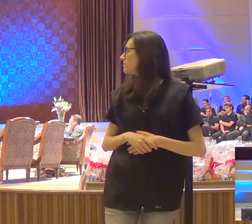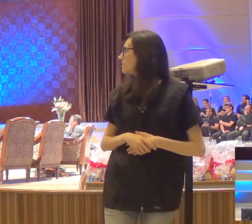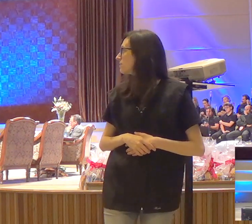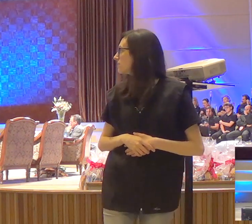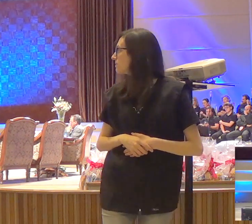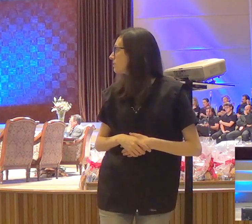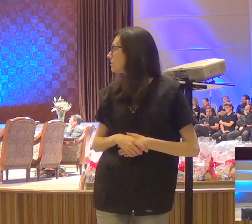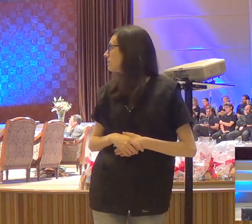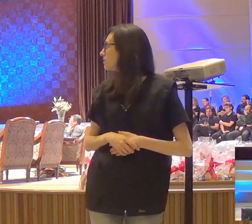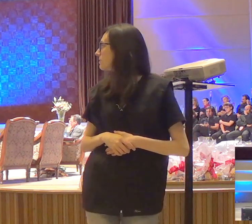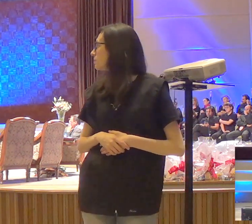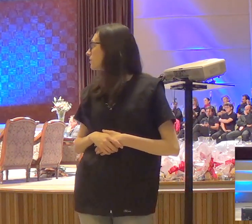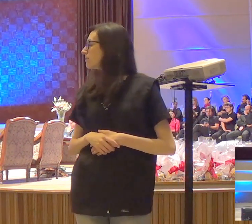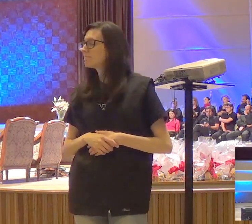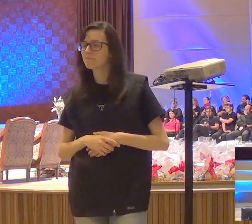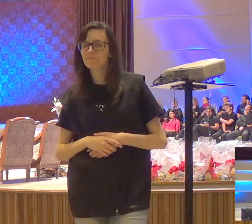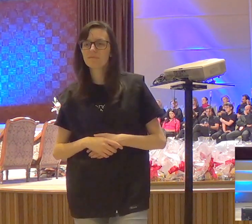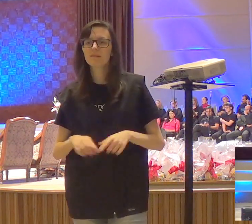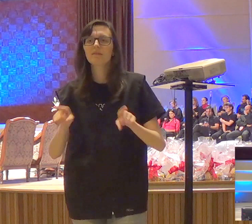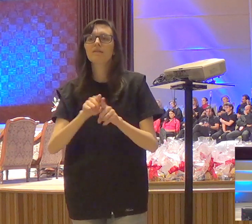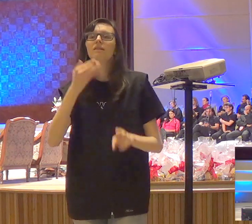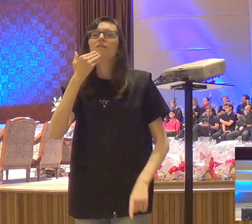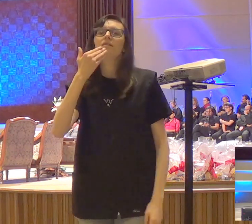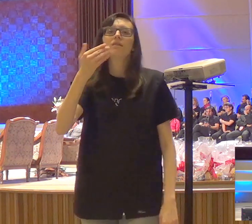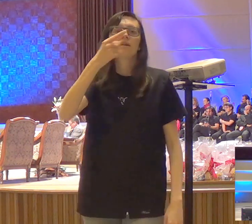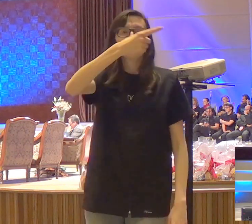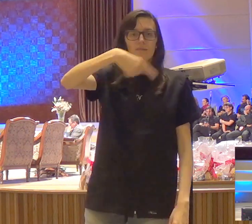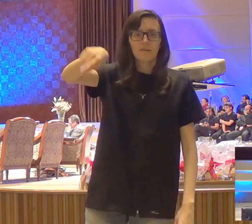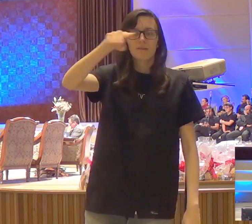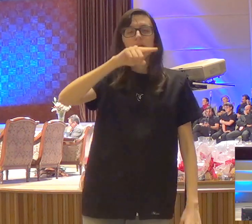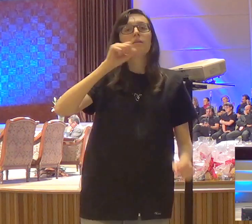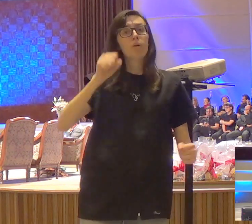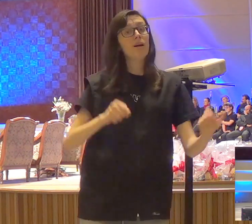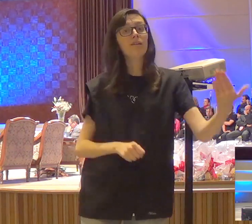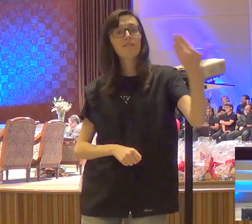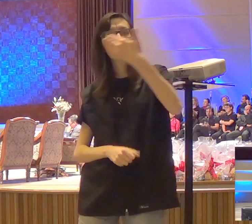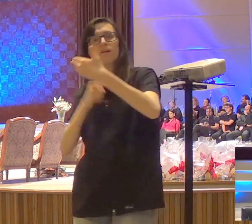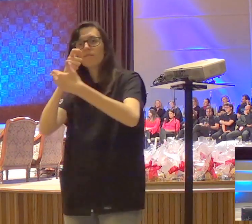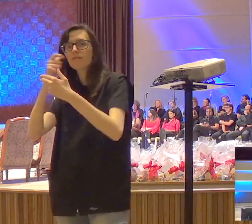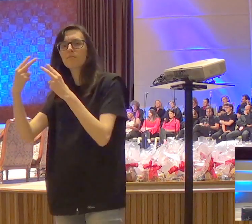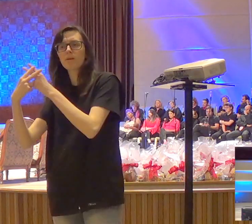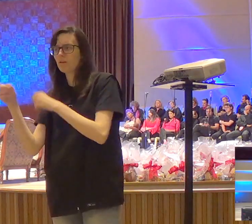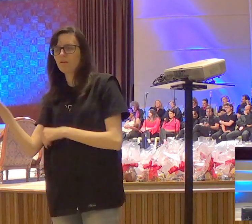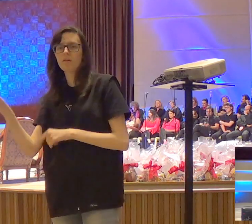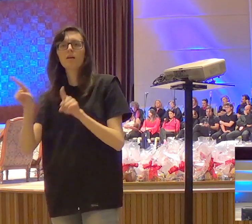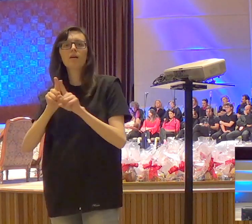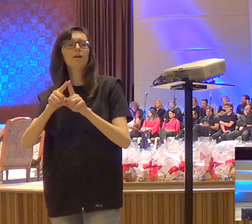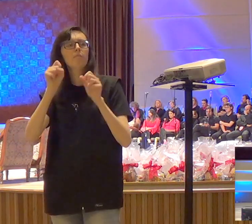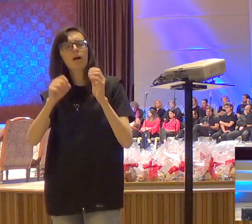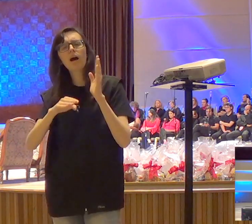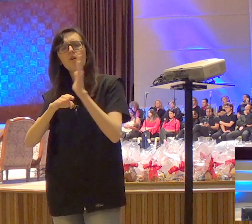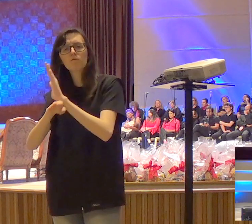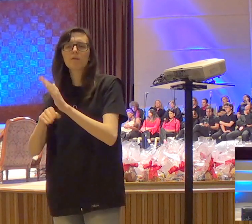to come to prison. E ela gostaria de pedir para você para vir para a prisão. And to provide support. E também para